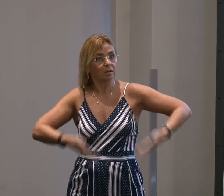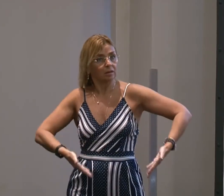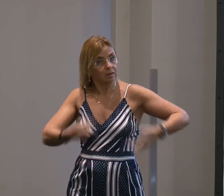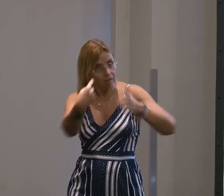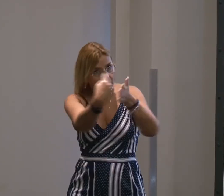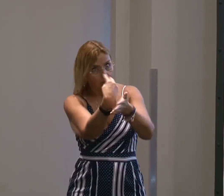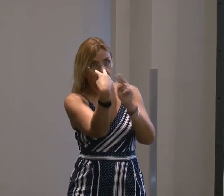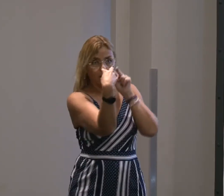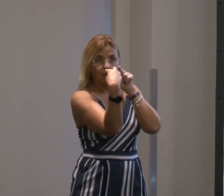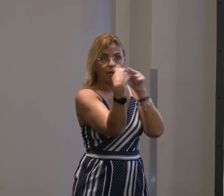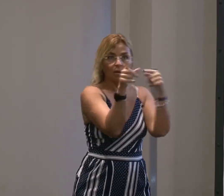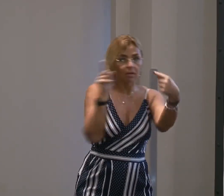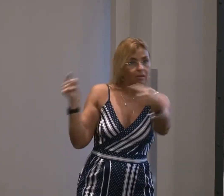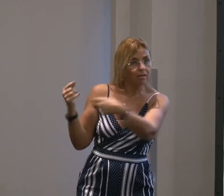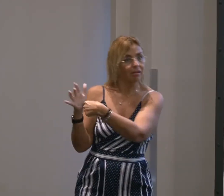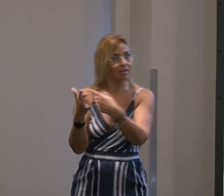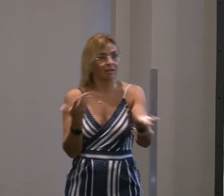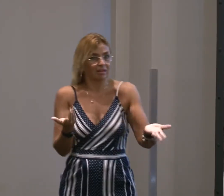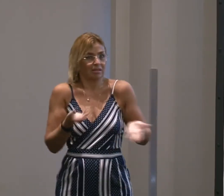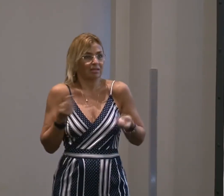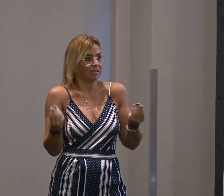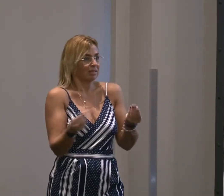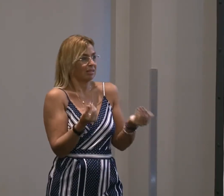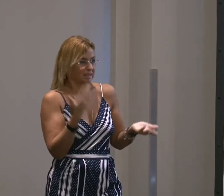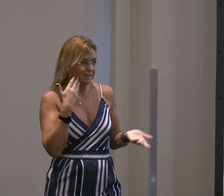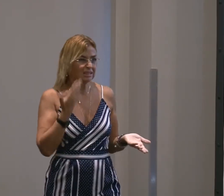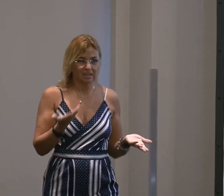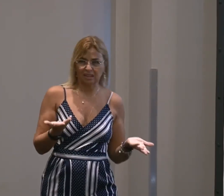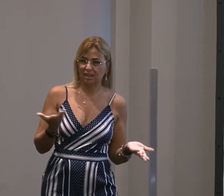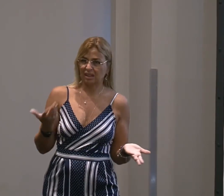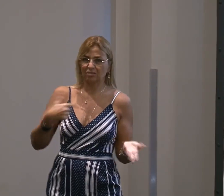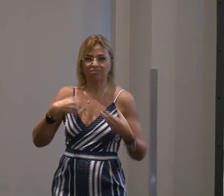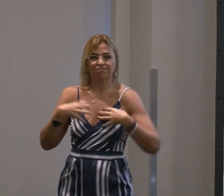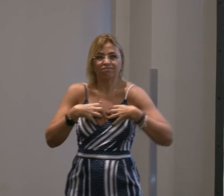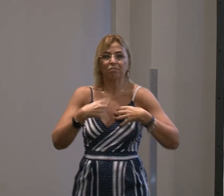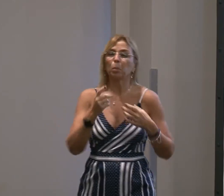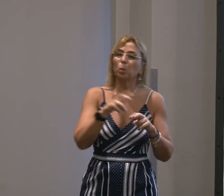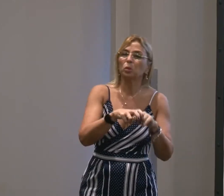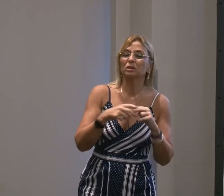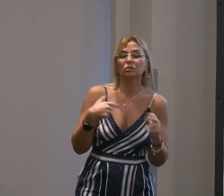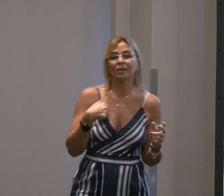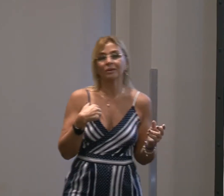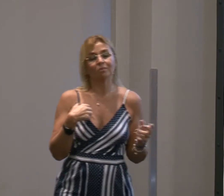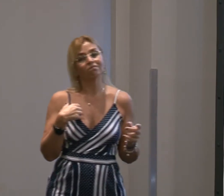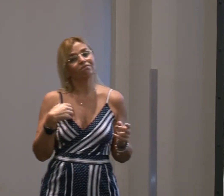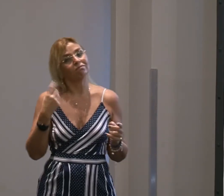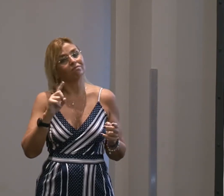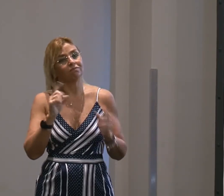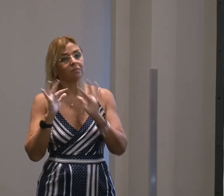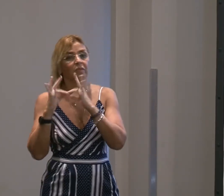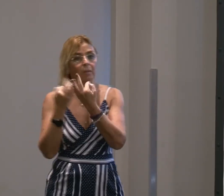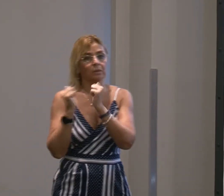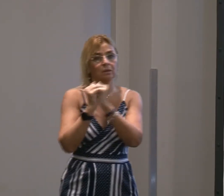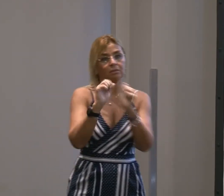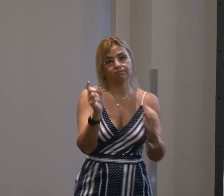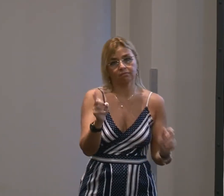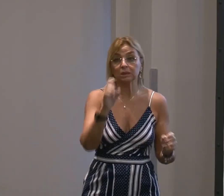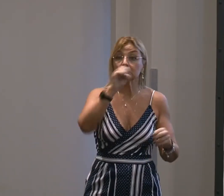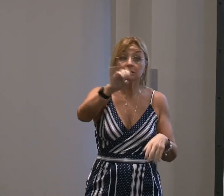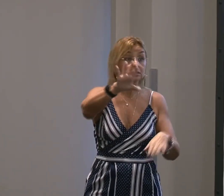Também a questão da família ou do intérprete estar ali presente é que eu viro um nada. Eu sou a paciente, mas a conversa e a